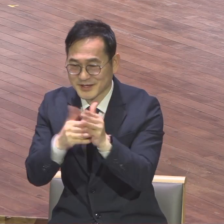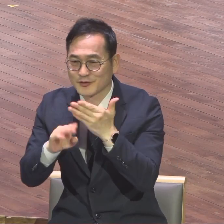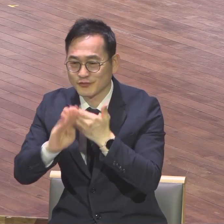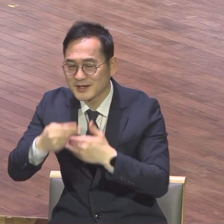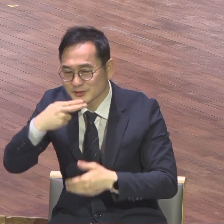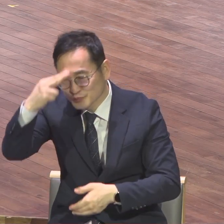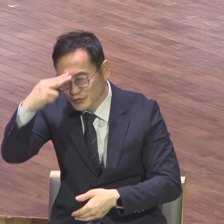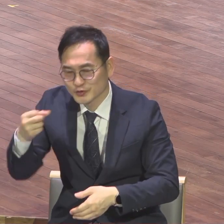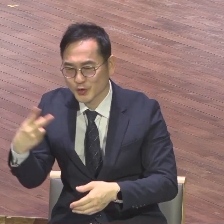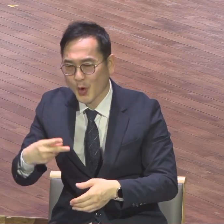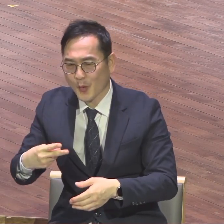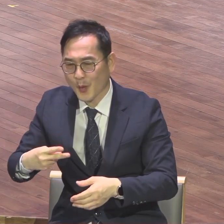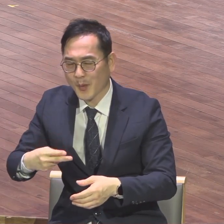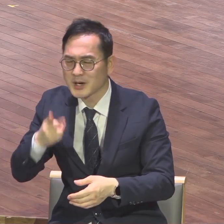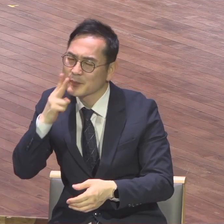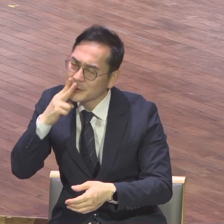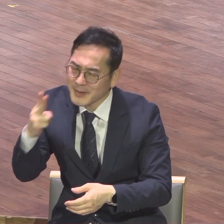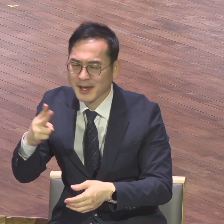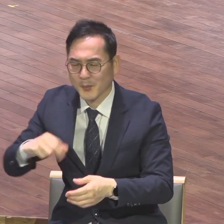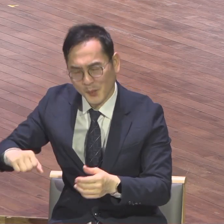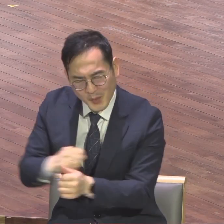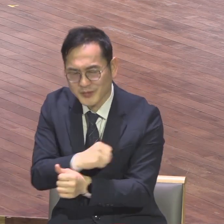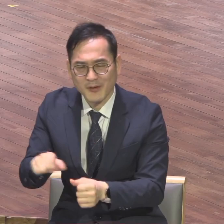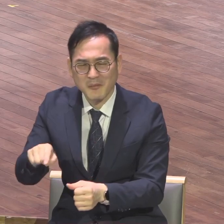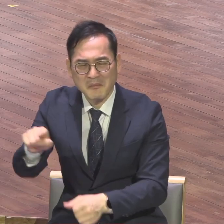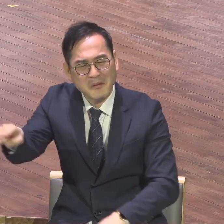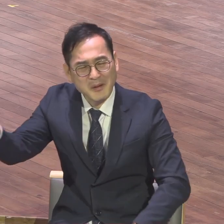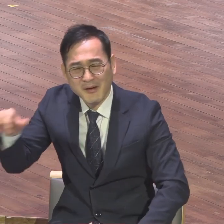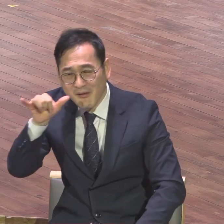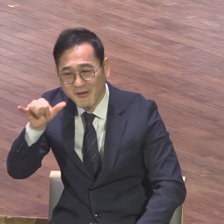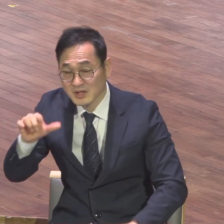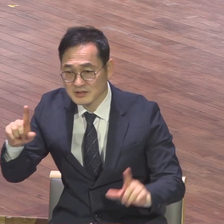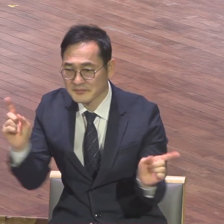그 정도였어요. 이제 그런 수준 아니에요.